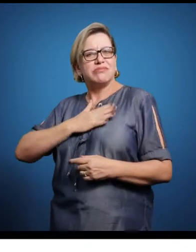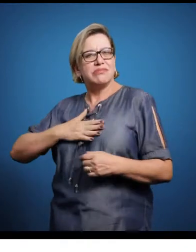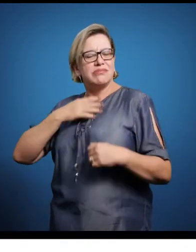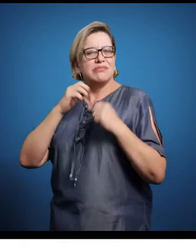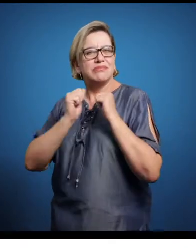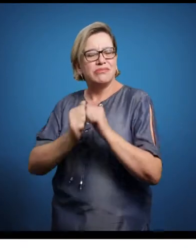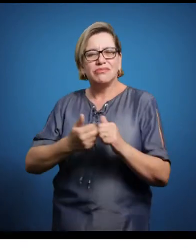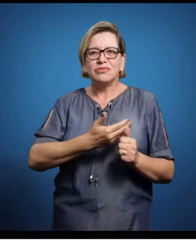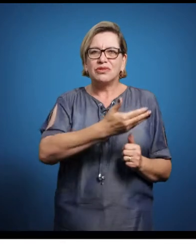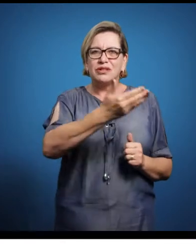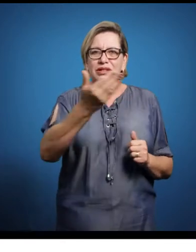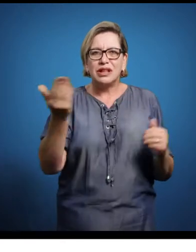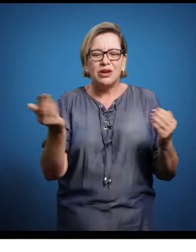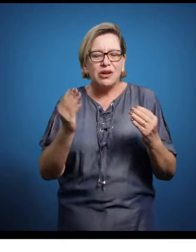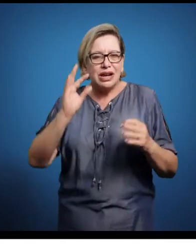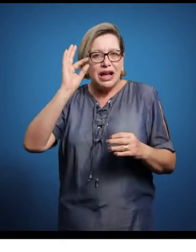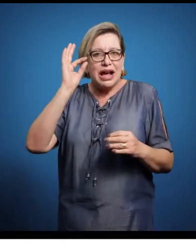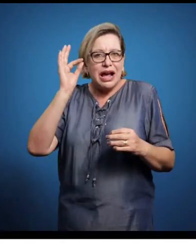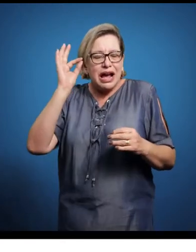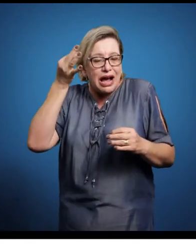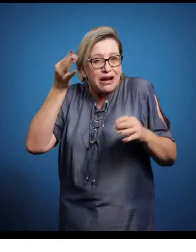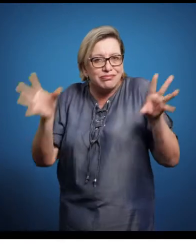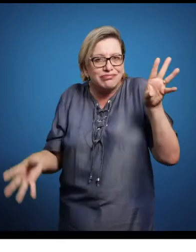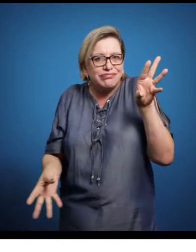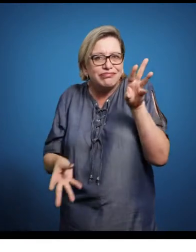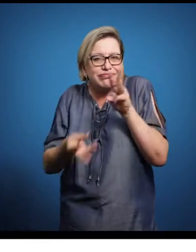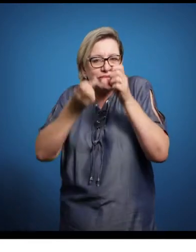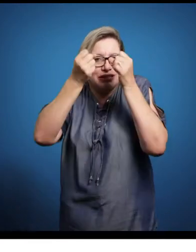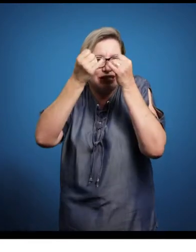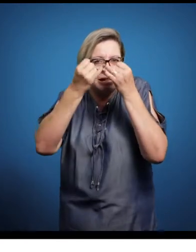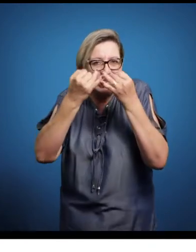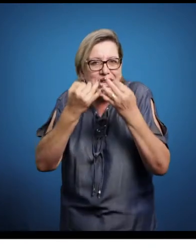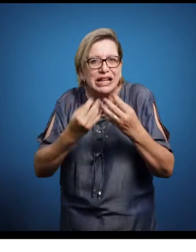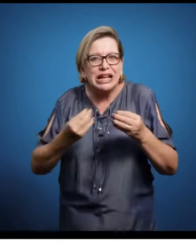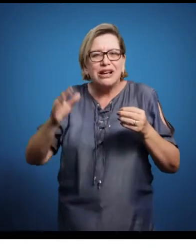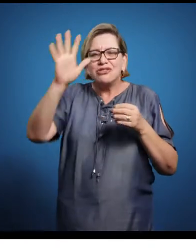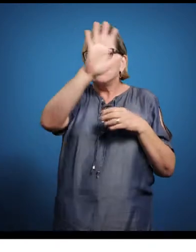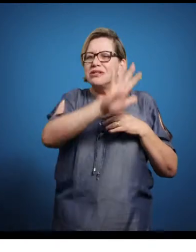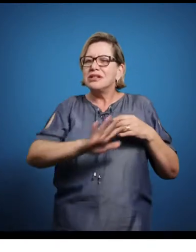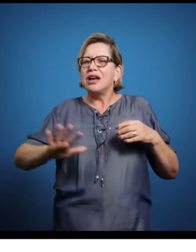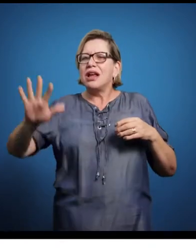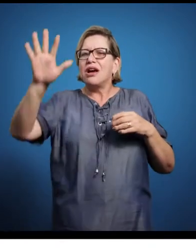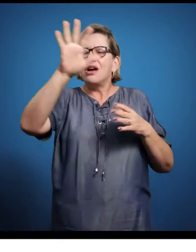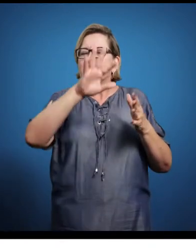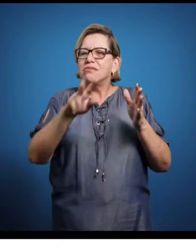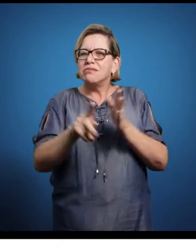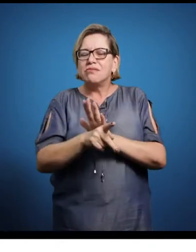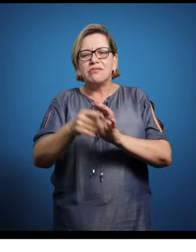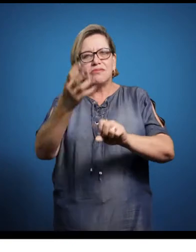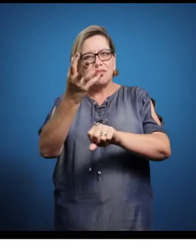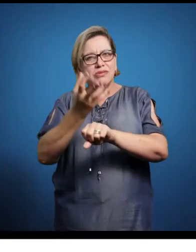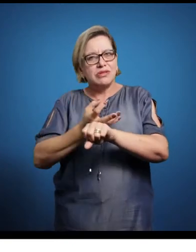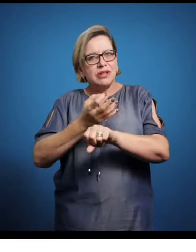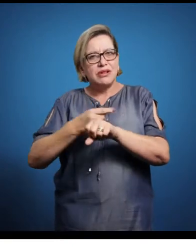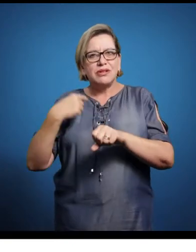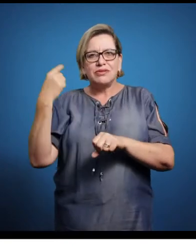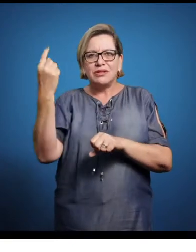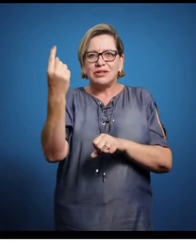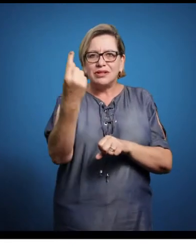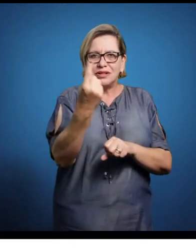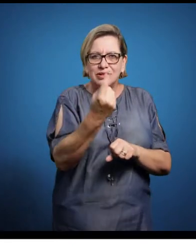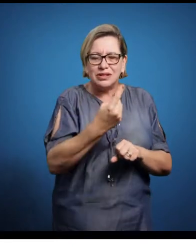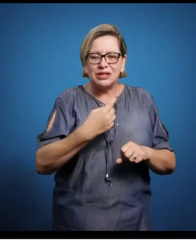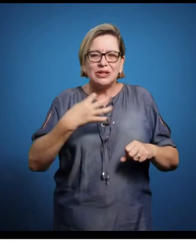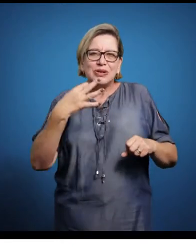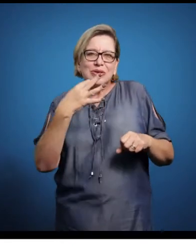quero nesses rápidos minutos passar uma noção geral da disciplina para você se familiarizar com